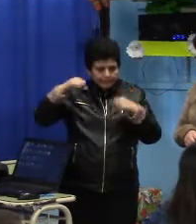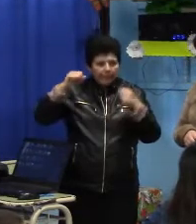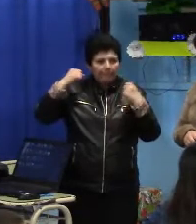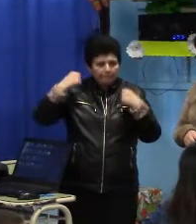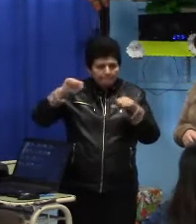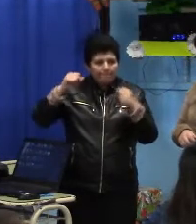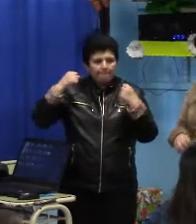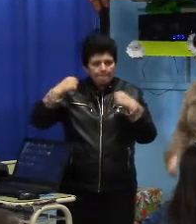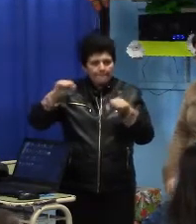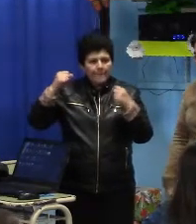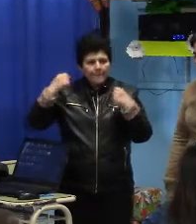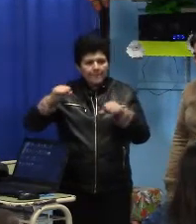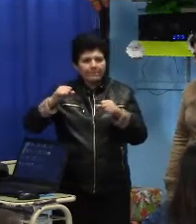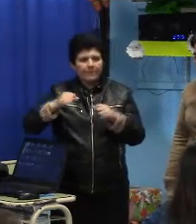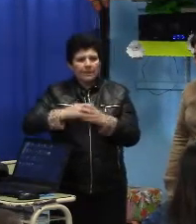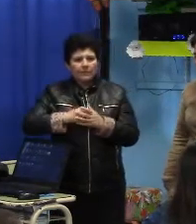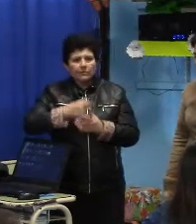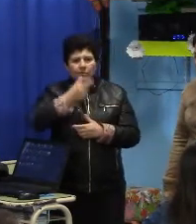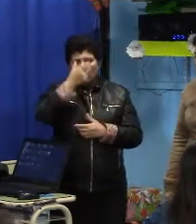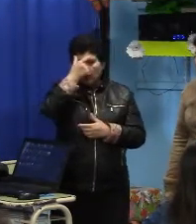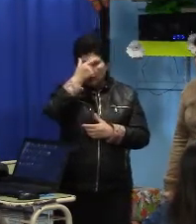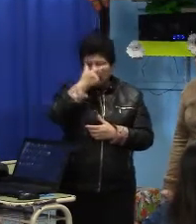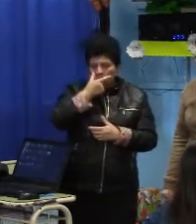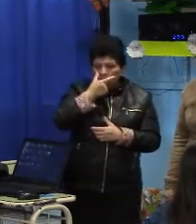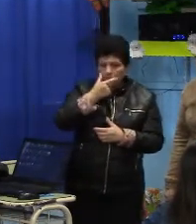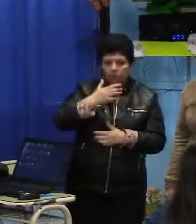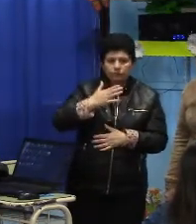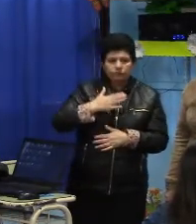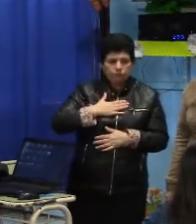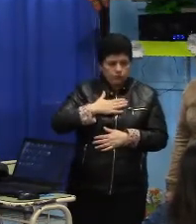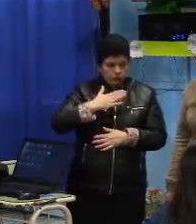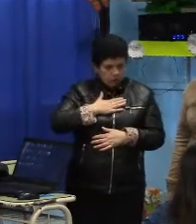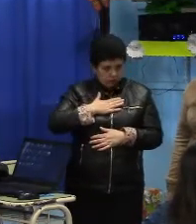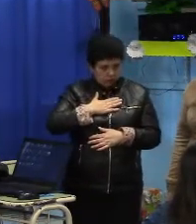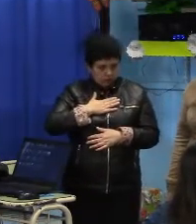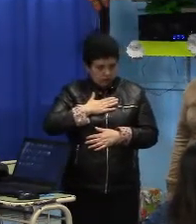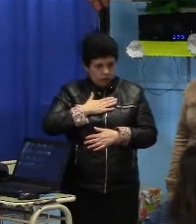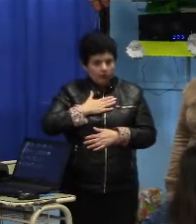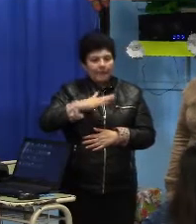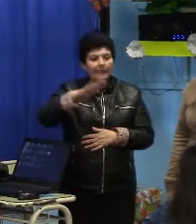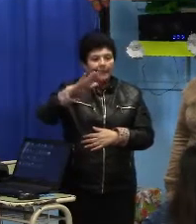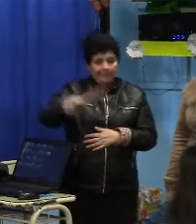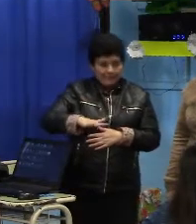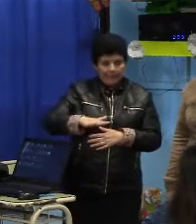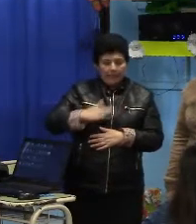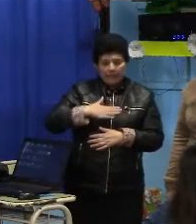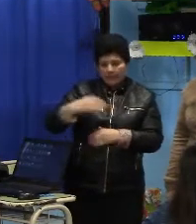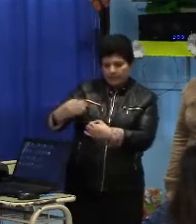tenemos los ciegos? Porque desde chicos nosotros nos dijeron